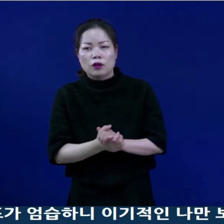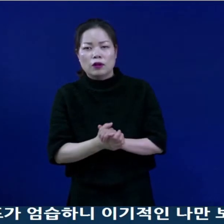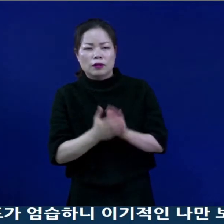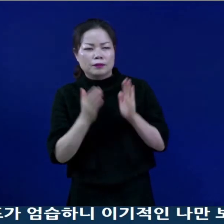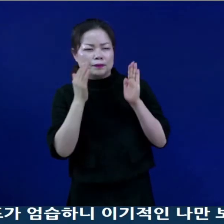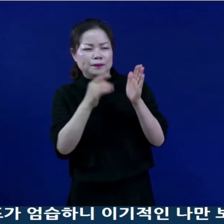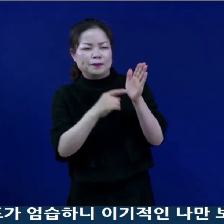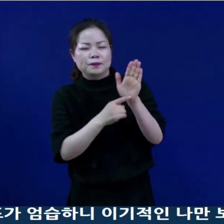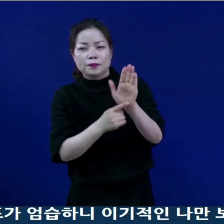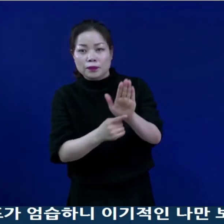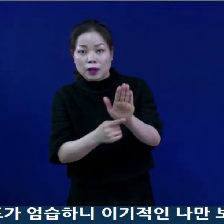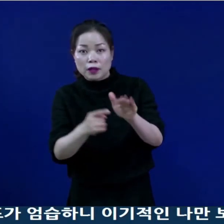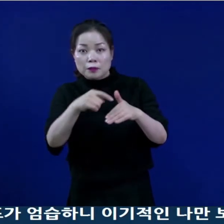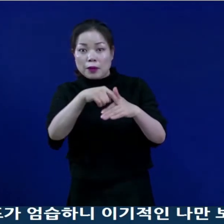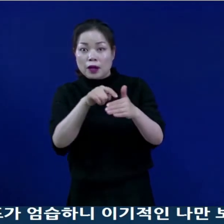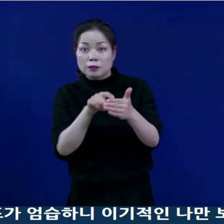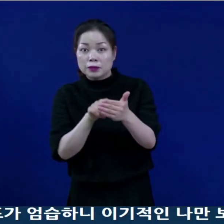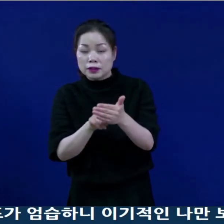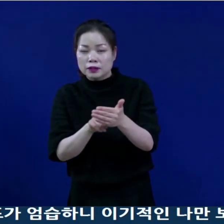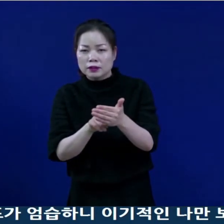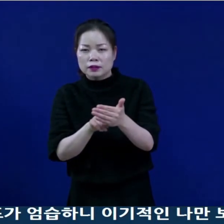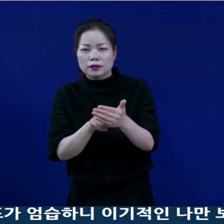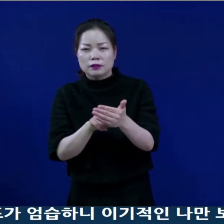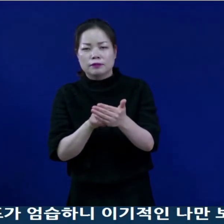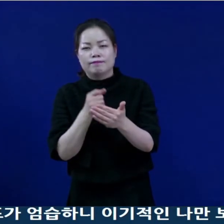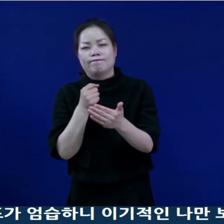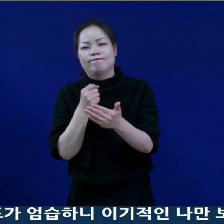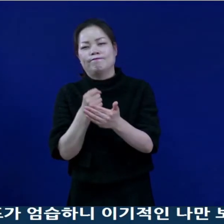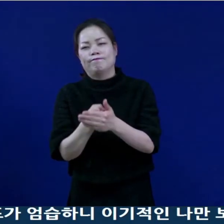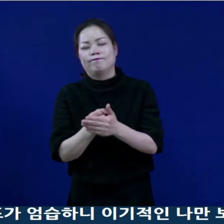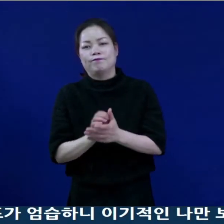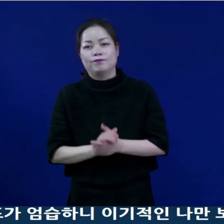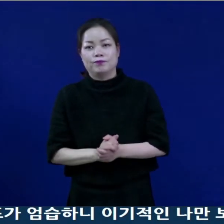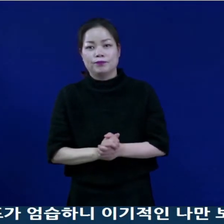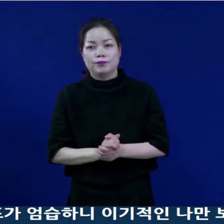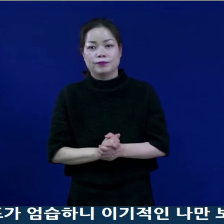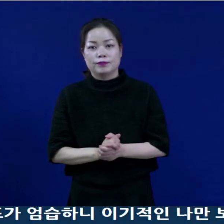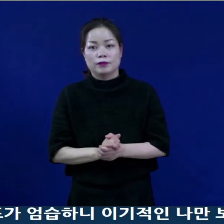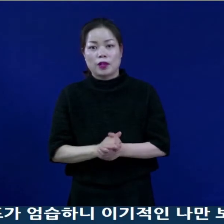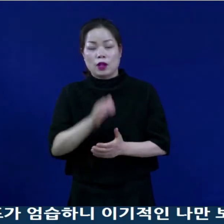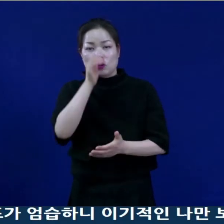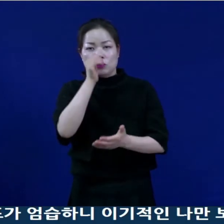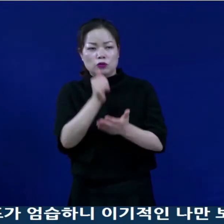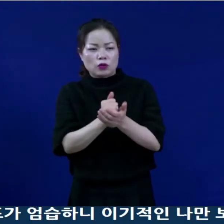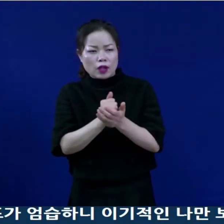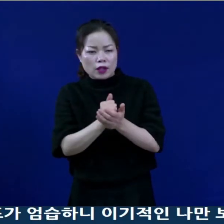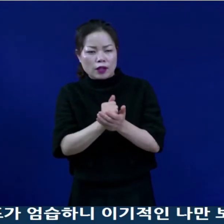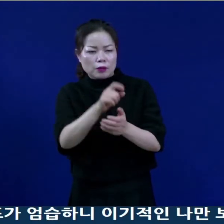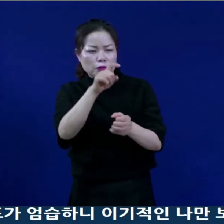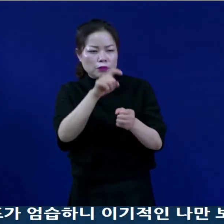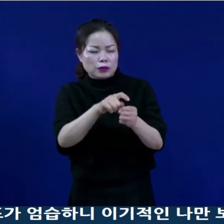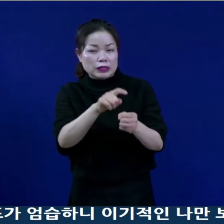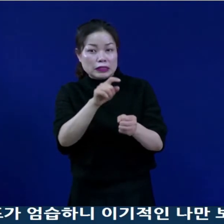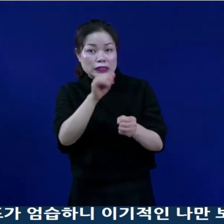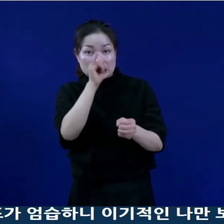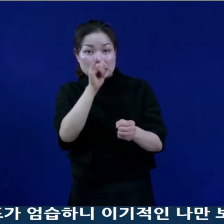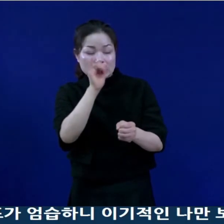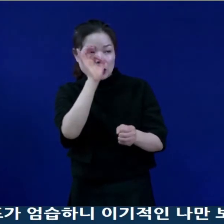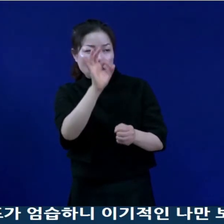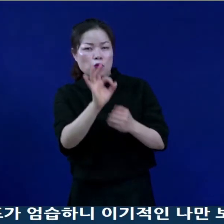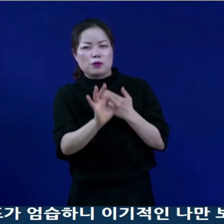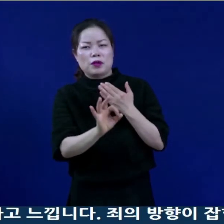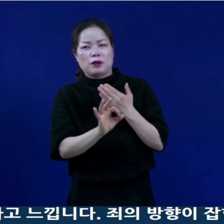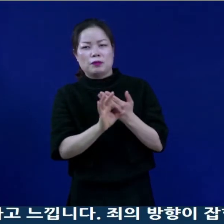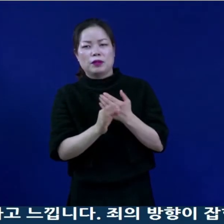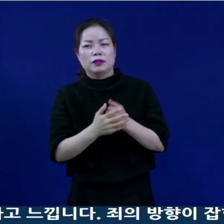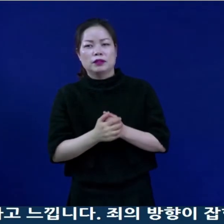방향이 잡히고 그의 마음이 결심되었습니다. 여러분 죄의 방향이 잡히고요, 그 마음이 결심되면요,